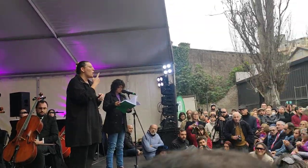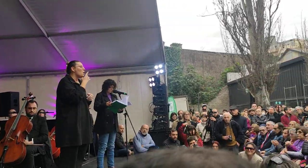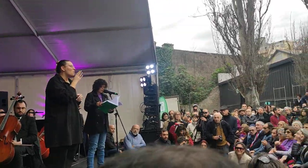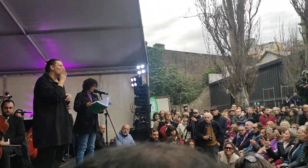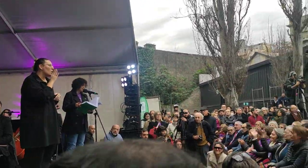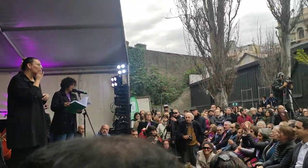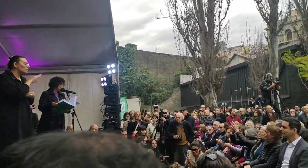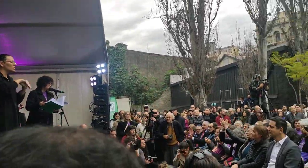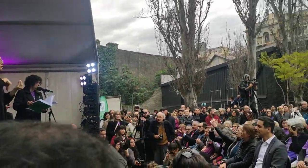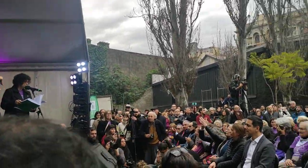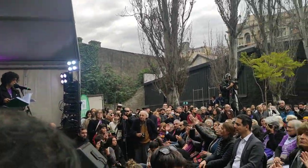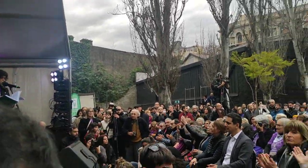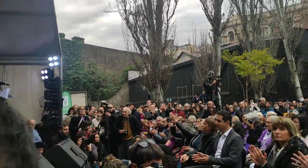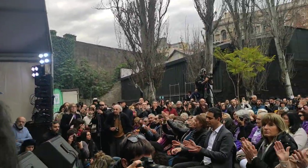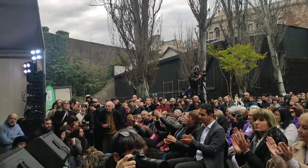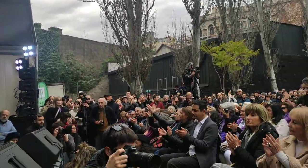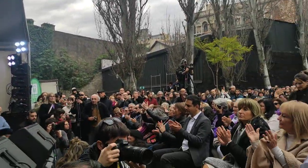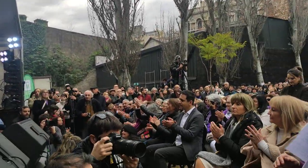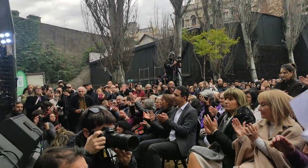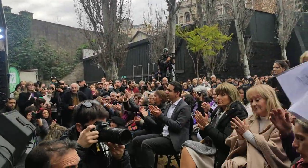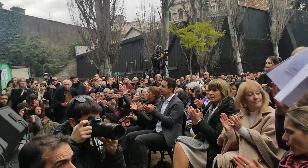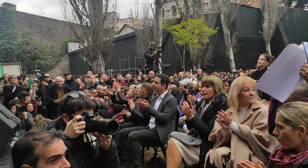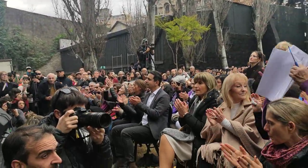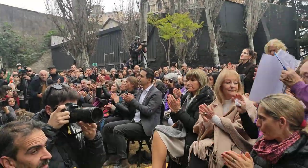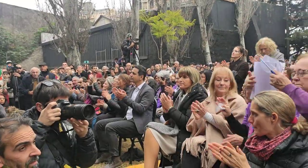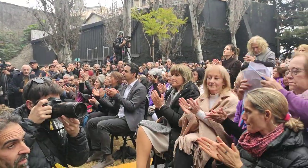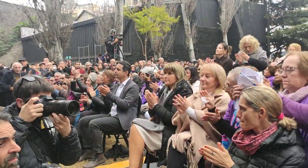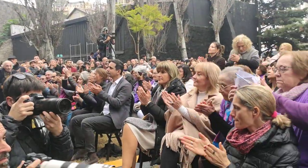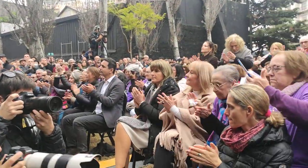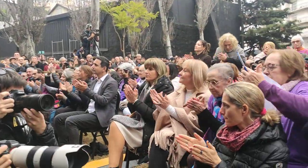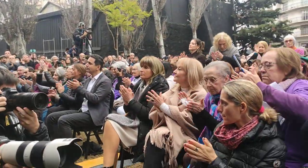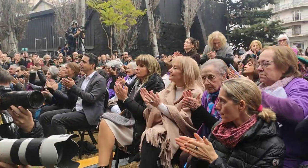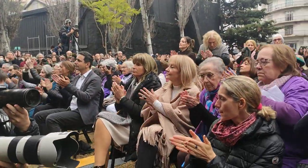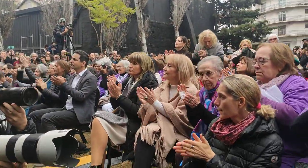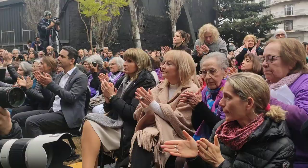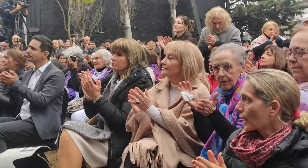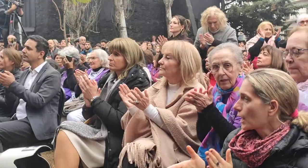madres y familiares de uruguayos detenidos en esta política.